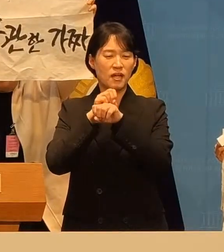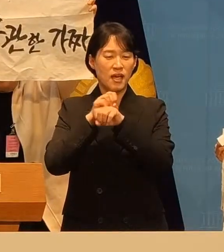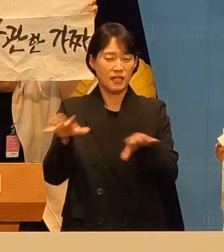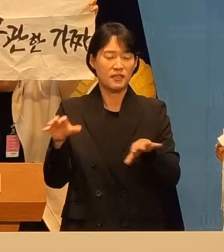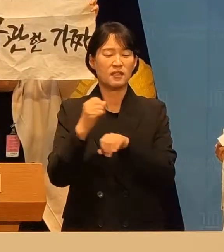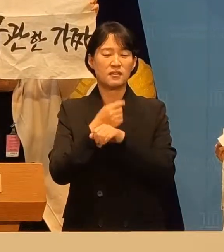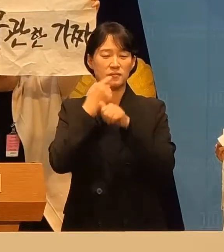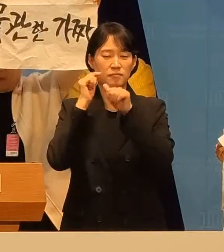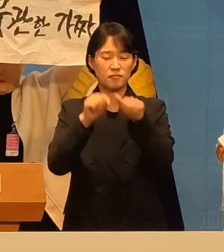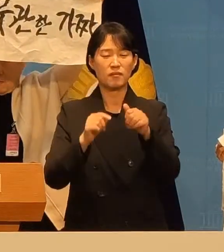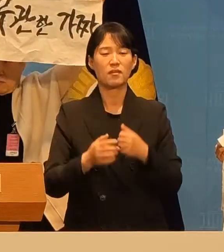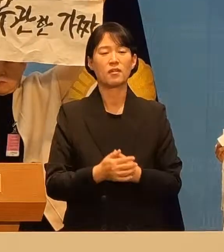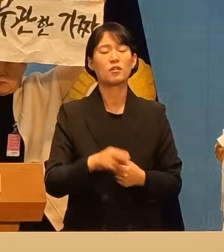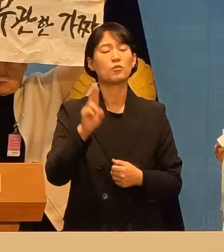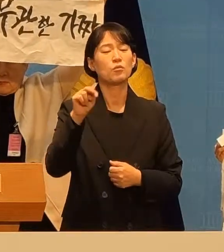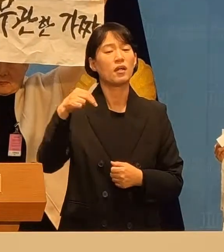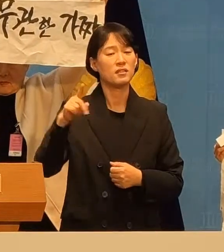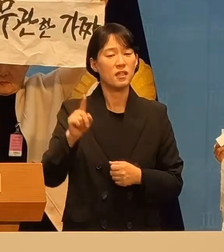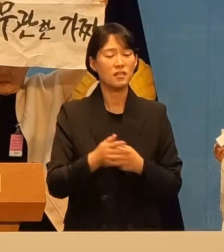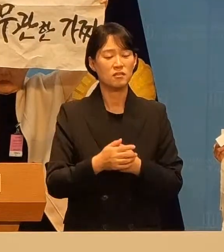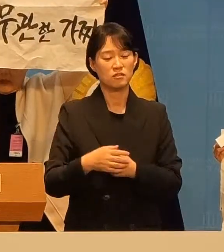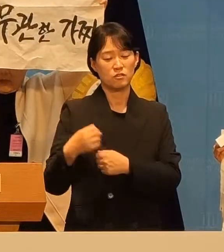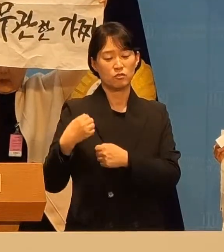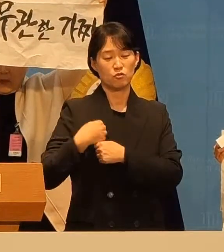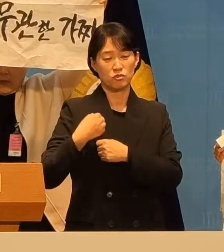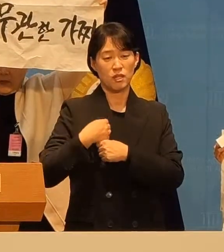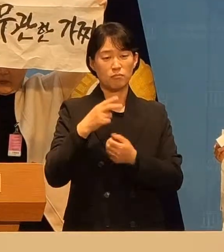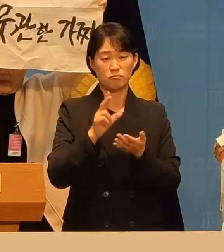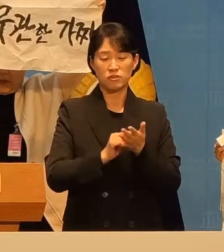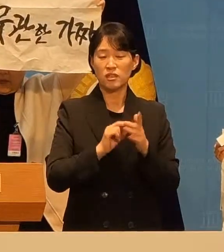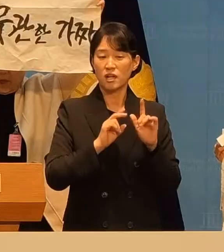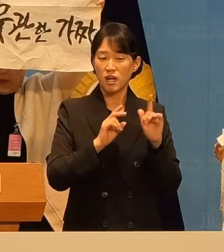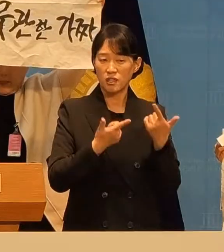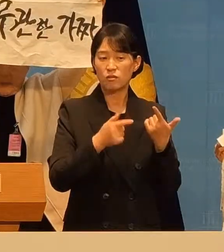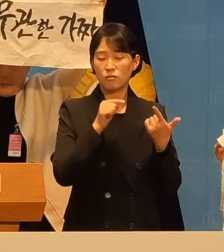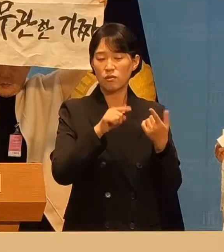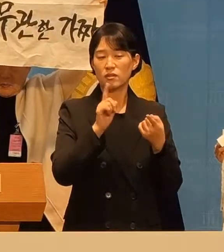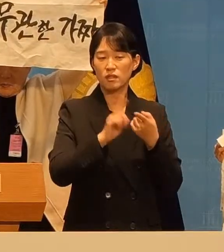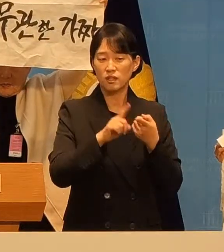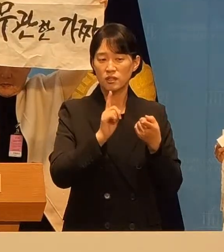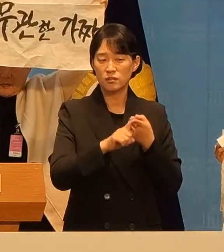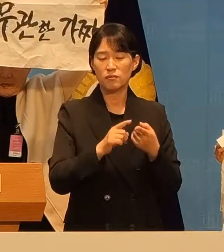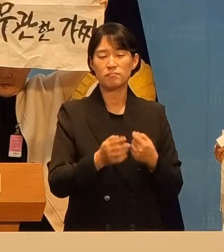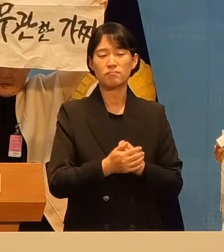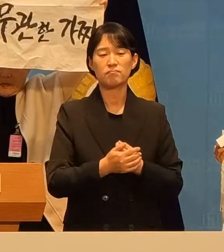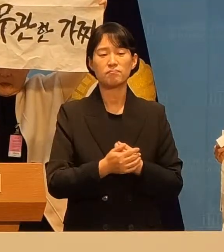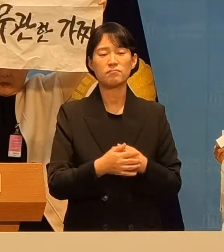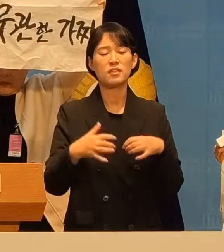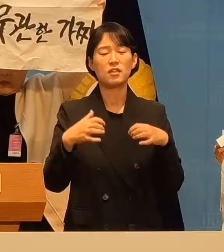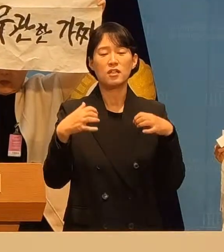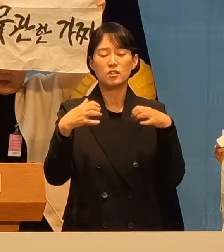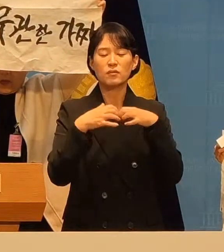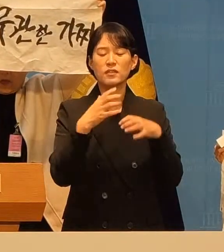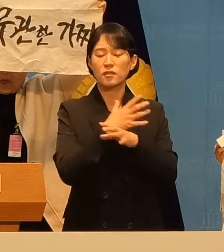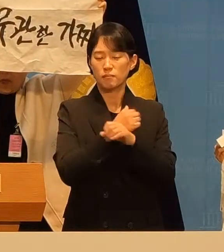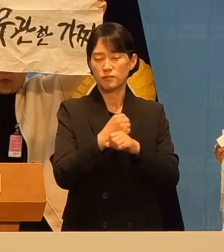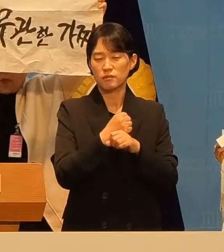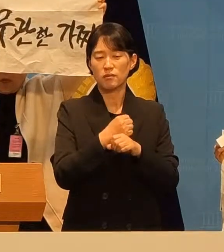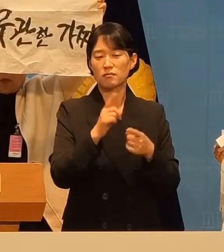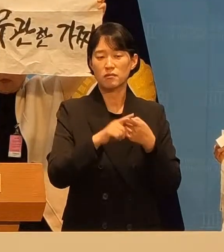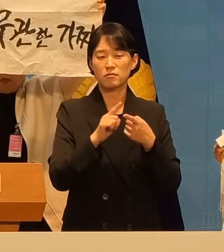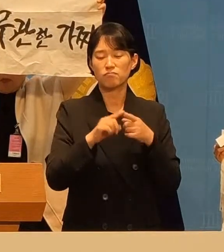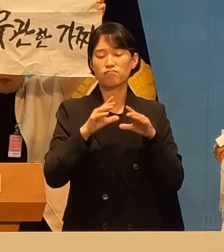첫째, 유엔사는 비군사적 문제에 대한 정전협정 적용을 중단하라.